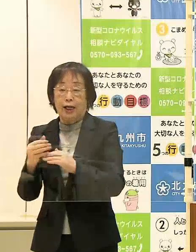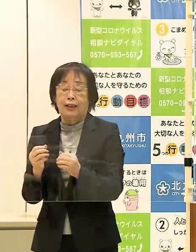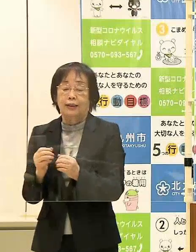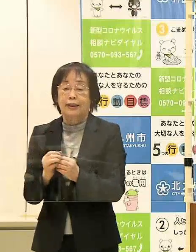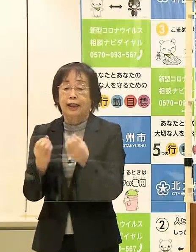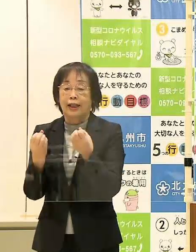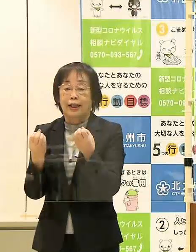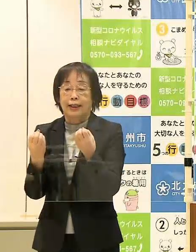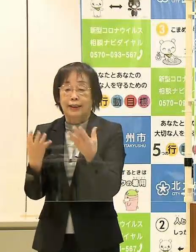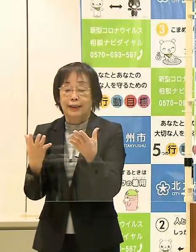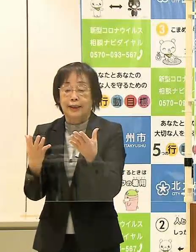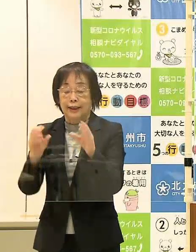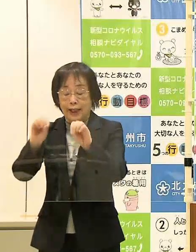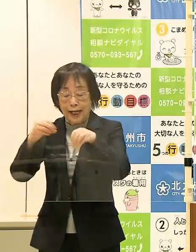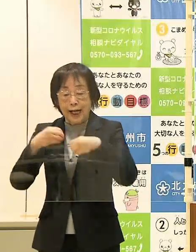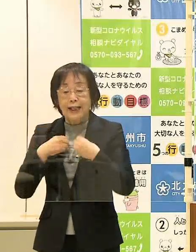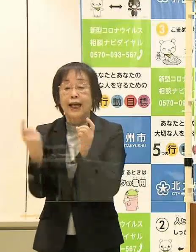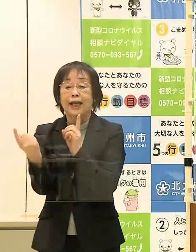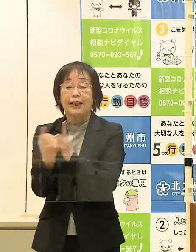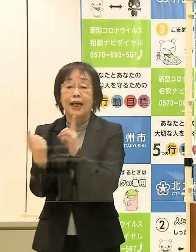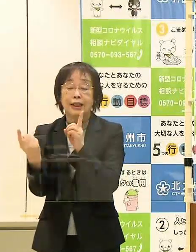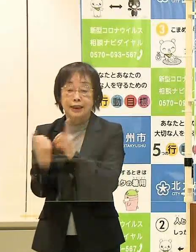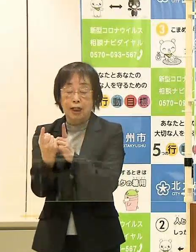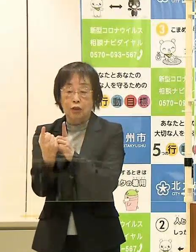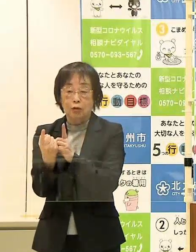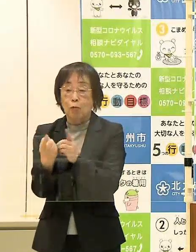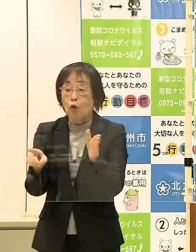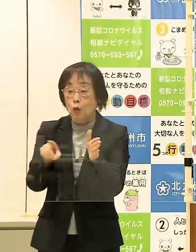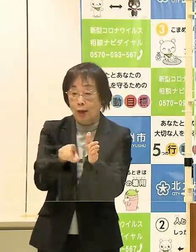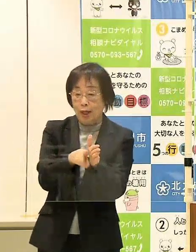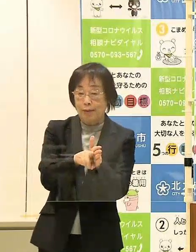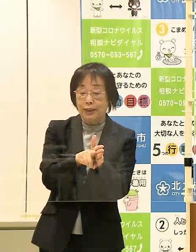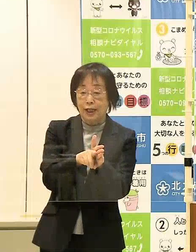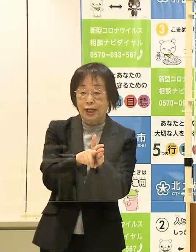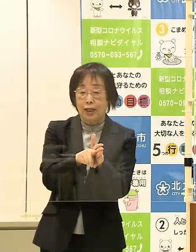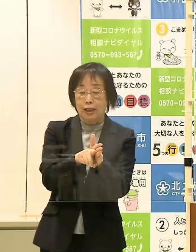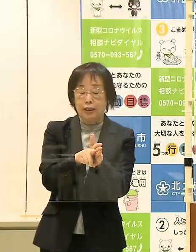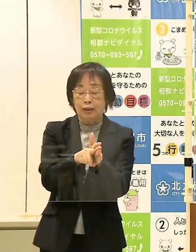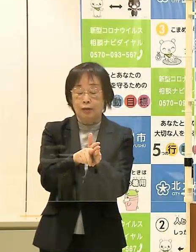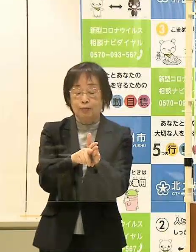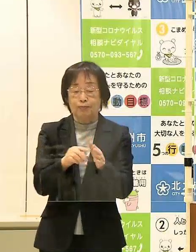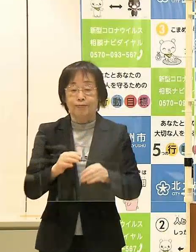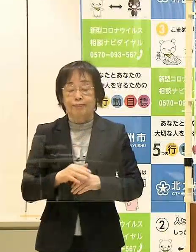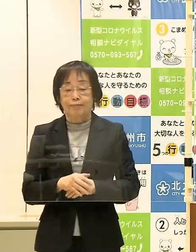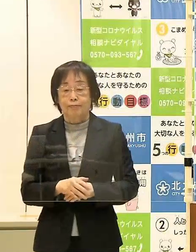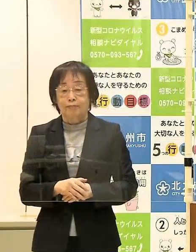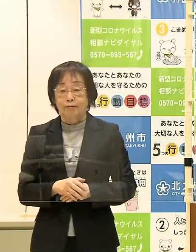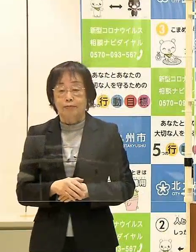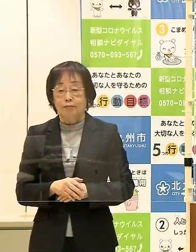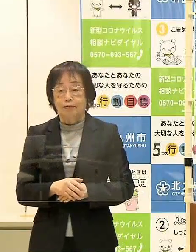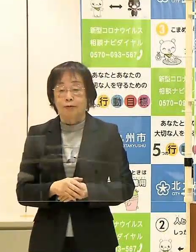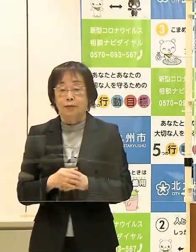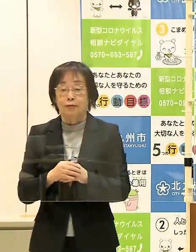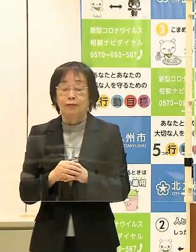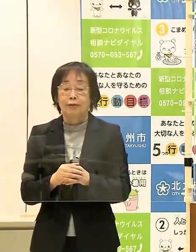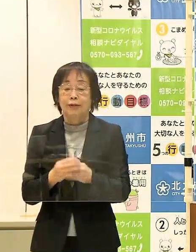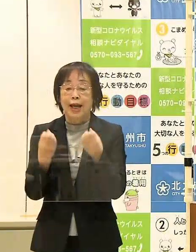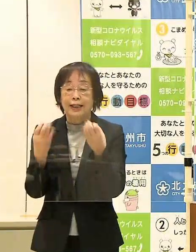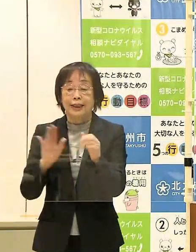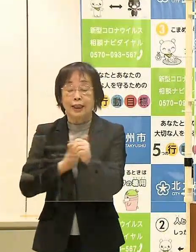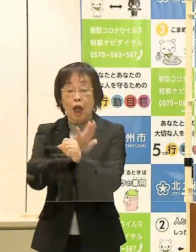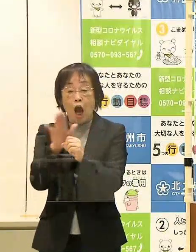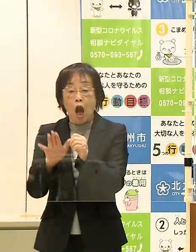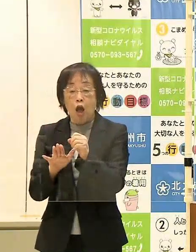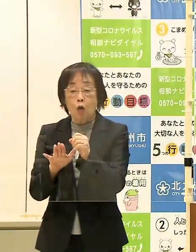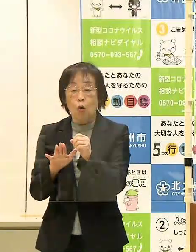行いたい加えまして本予算に起きました東証さんにおきましても新型コロナ対策は